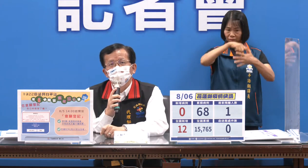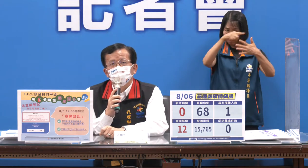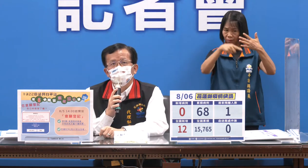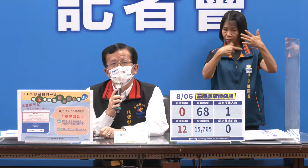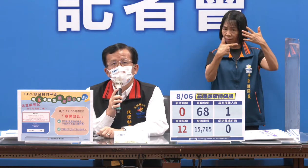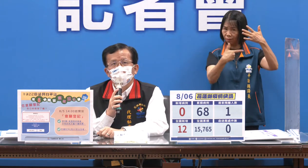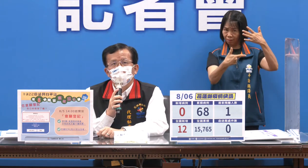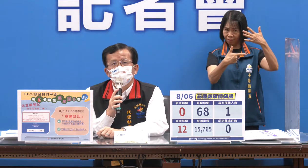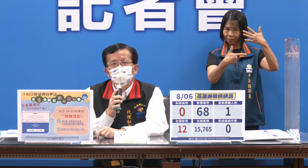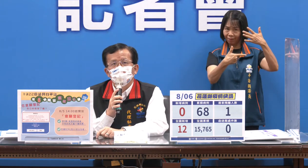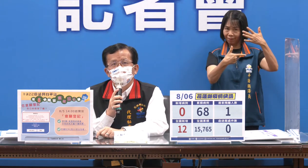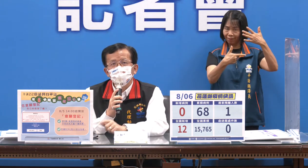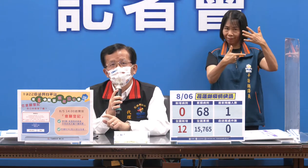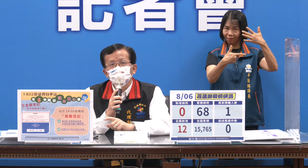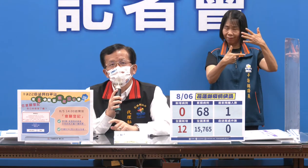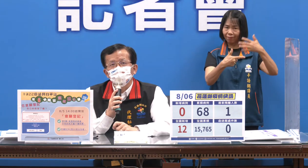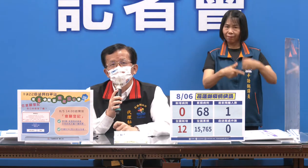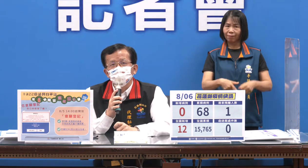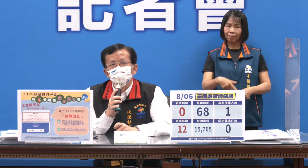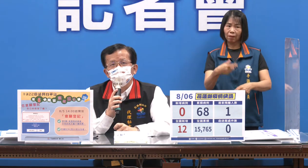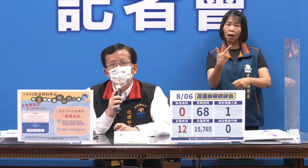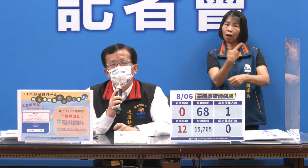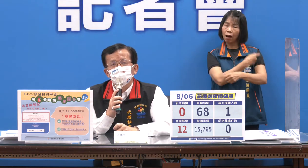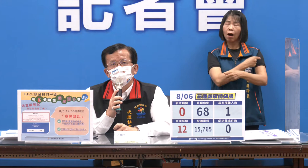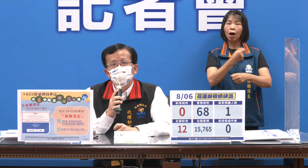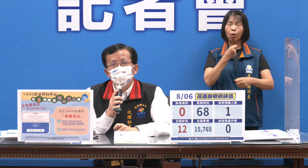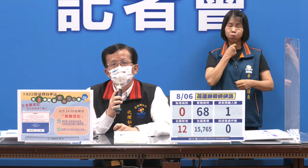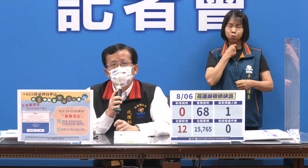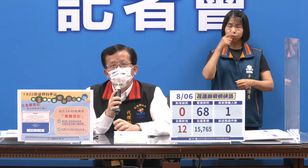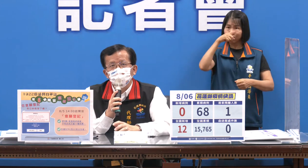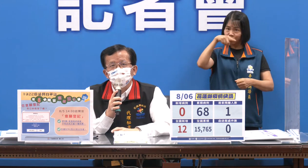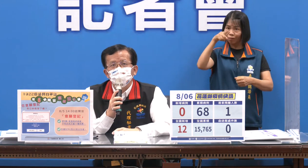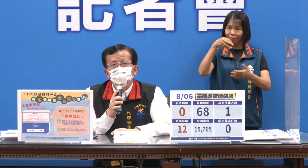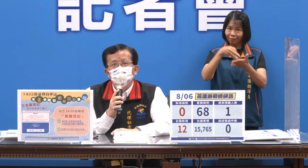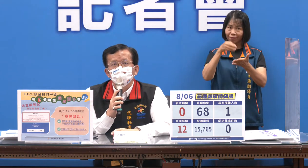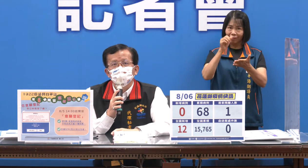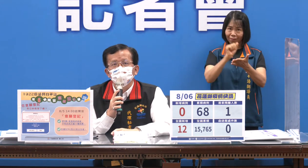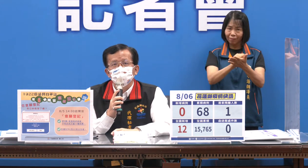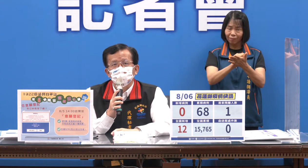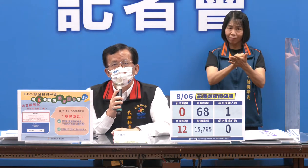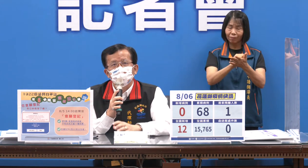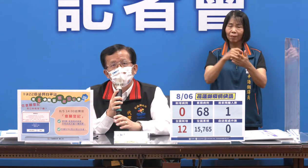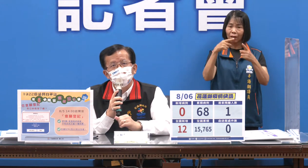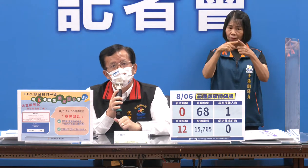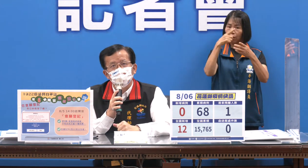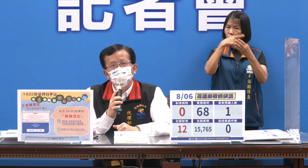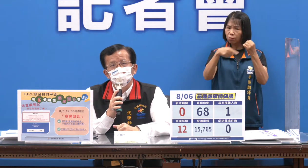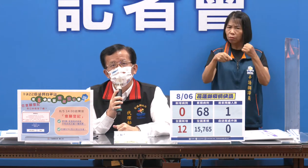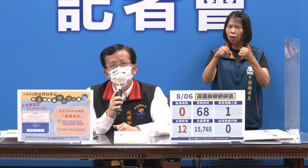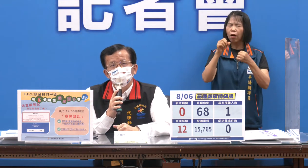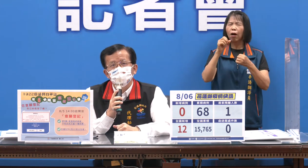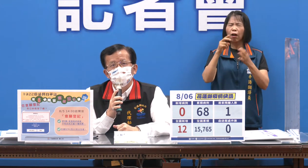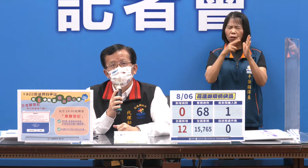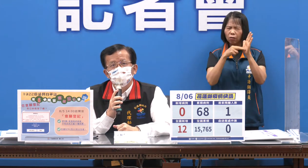轮意愿登记比例只有